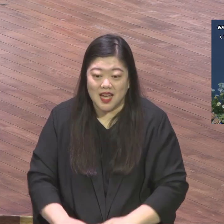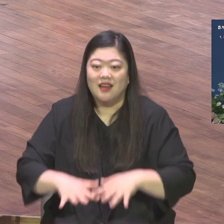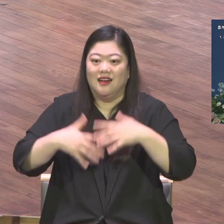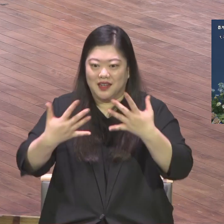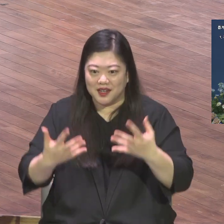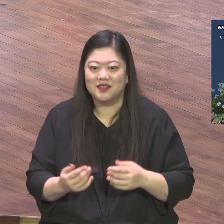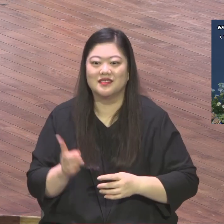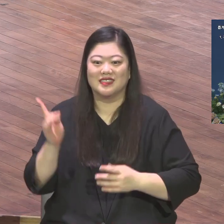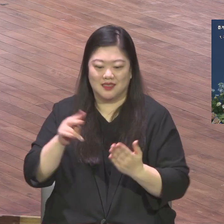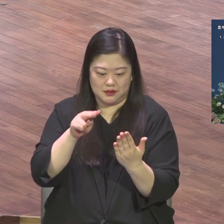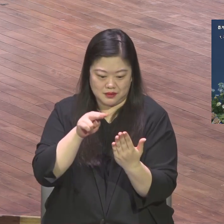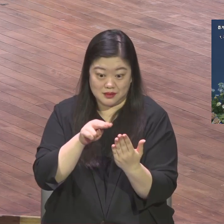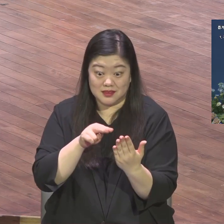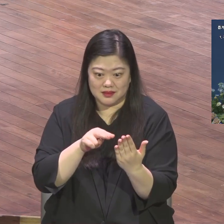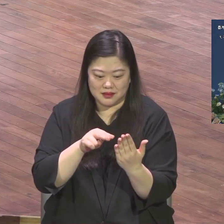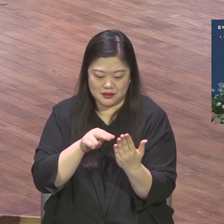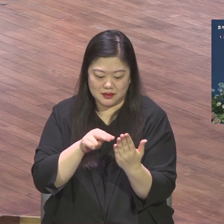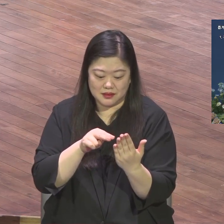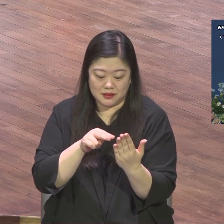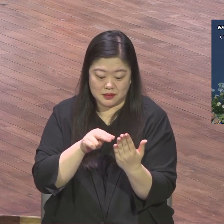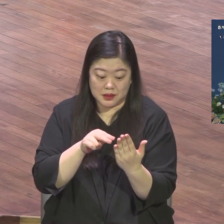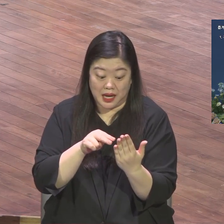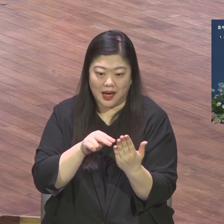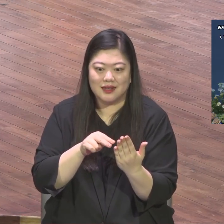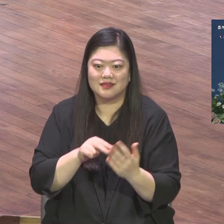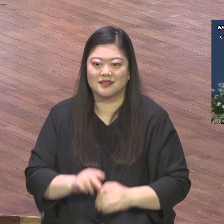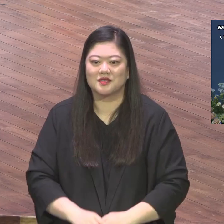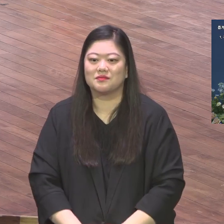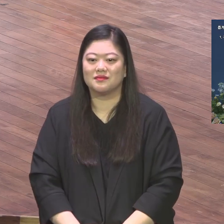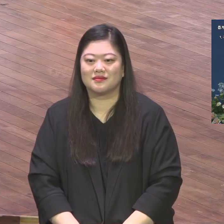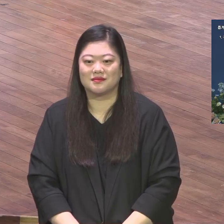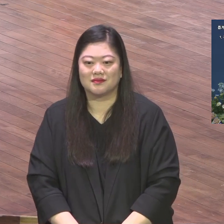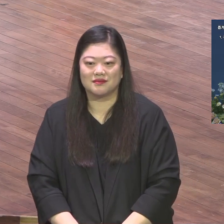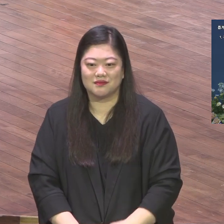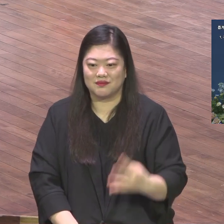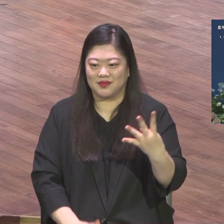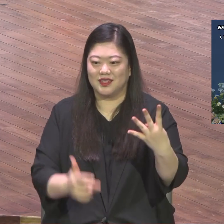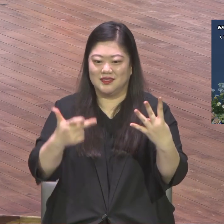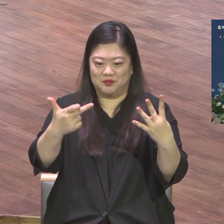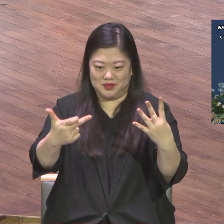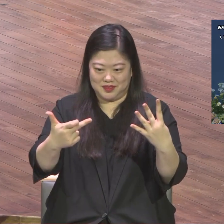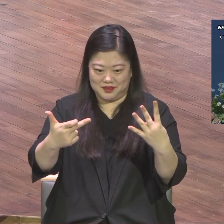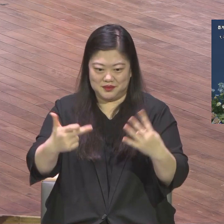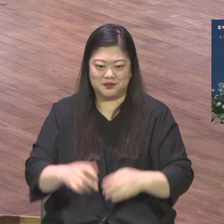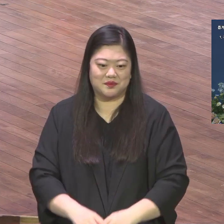17절 18절 봅니다. 이것이 민간에 더 퍼지지